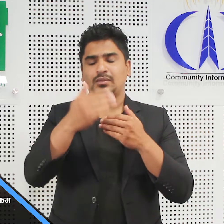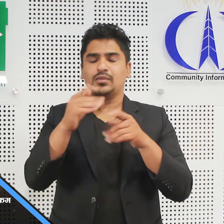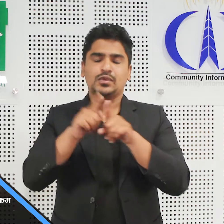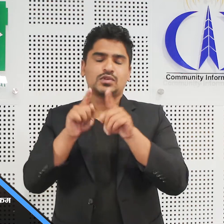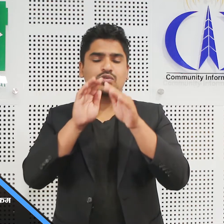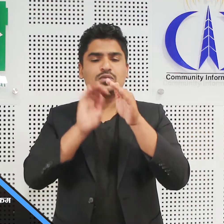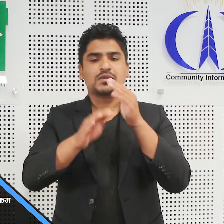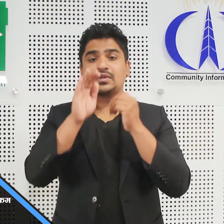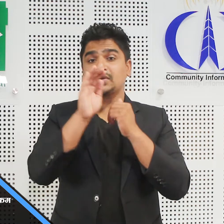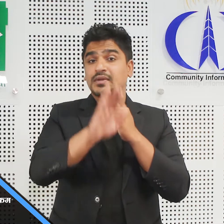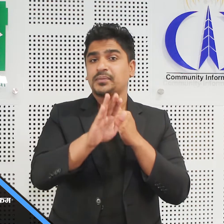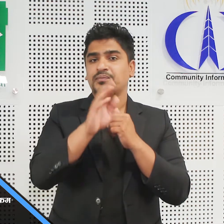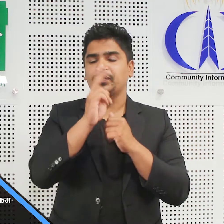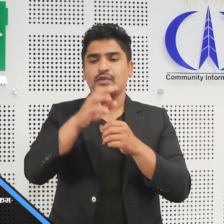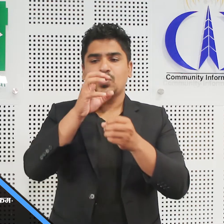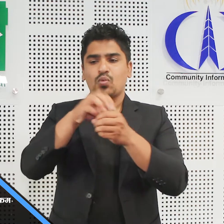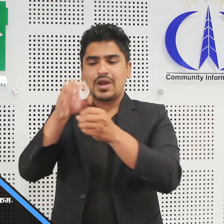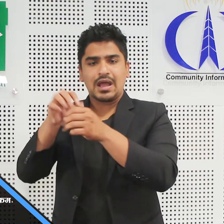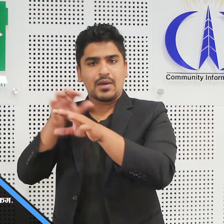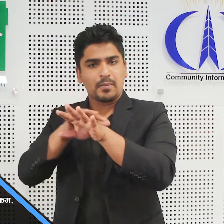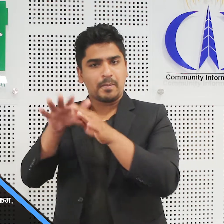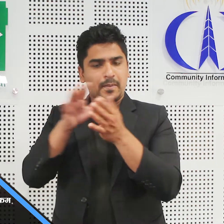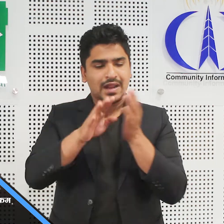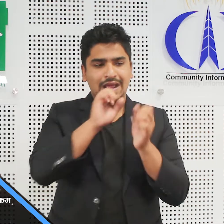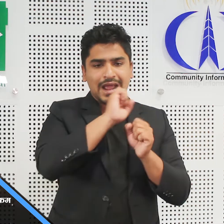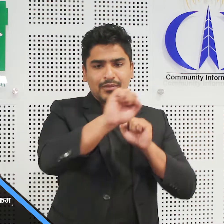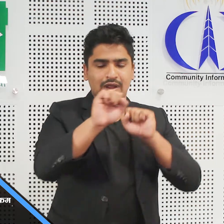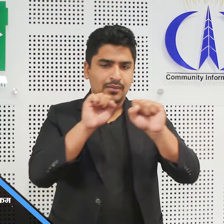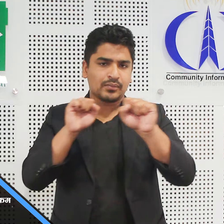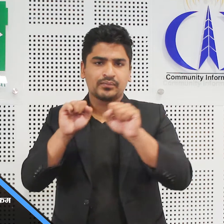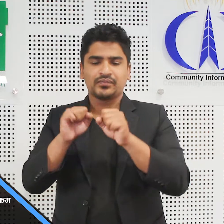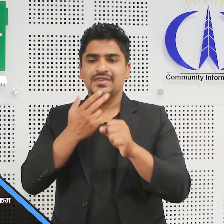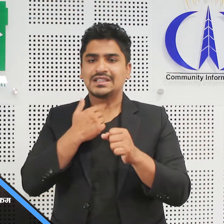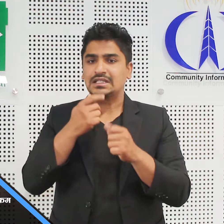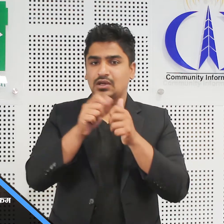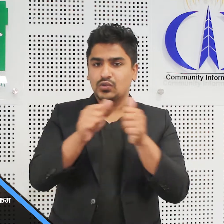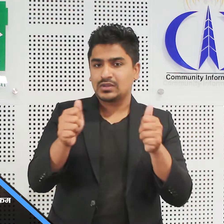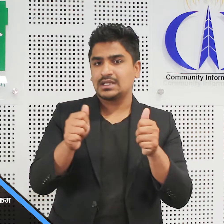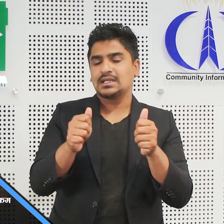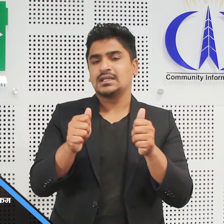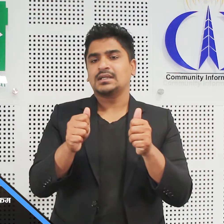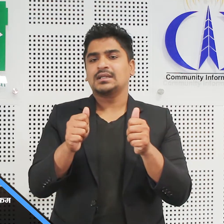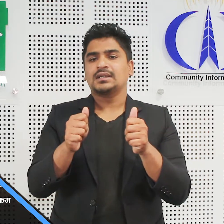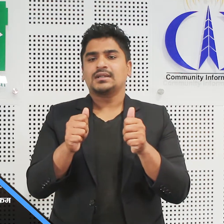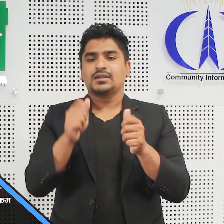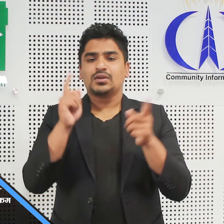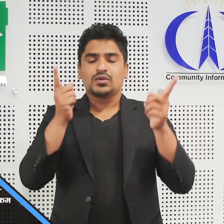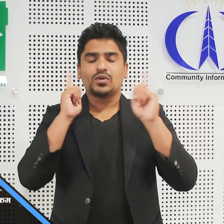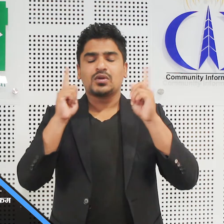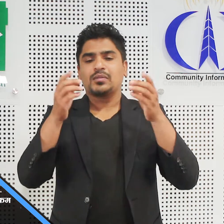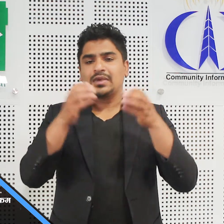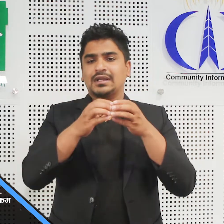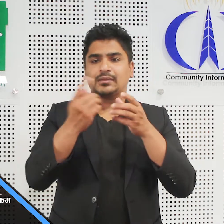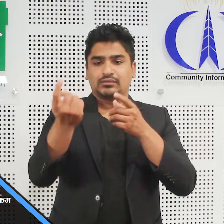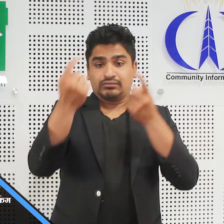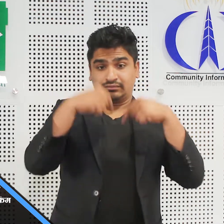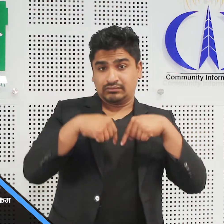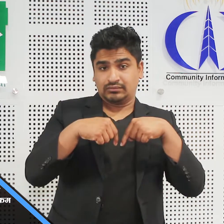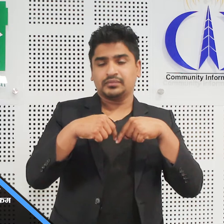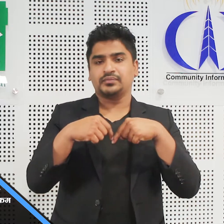चाहिँ हामीलाई जानकारी आउनेहरूसँग सम्बन्धित कार्यक्रमहरू चाहिँ अहिले पनि सञ्चालन भएको छ। अब त्यो चाहिँ वडाहरूबाट उहाँहरूले आफ्नो इच्छा